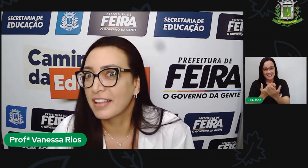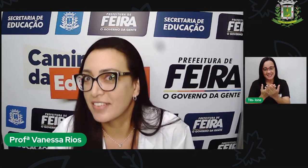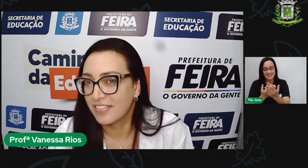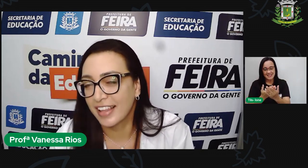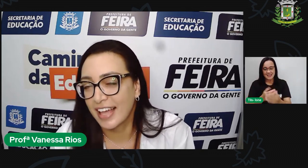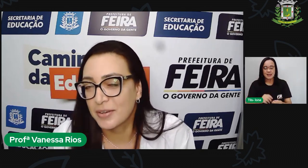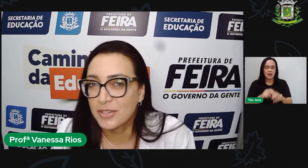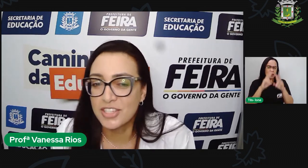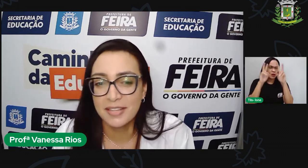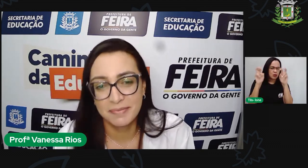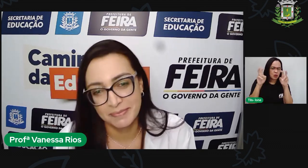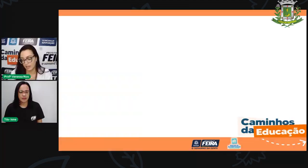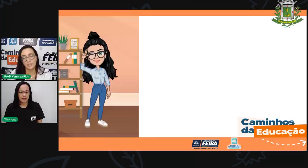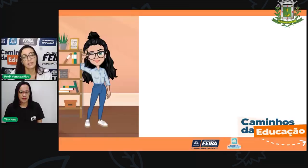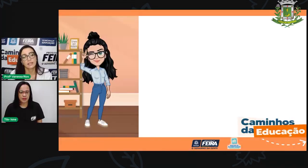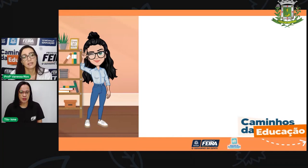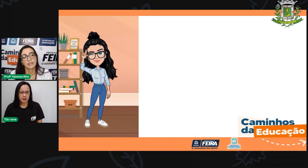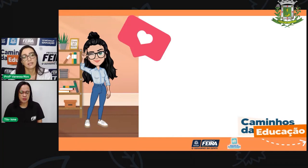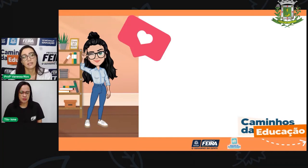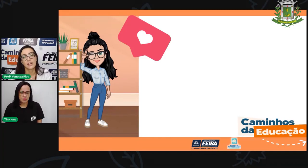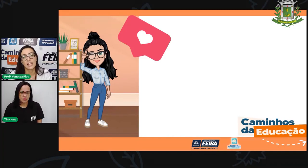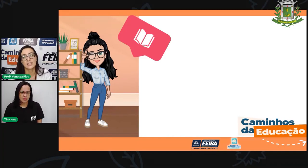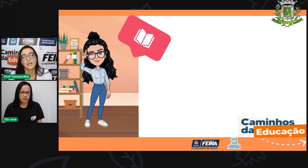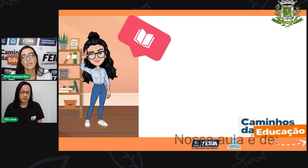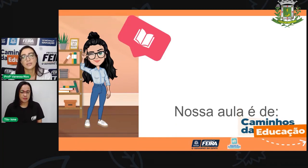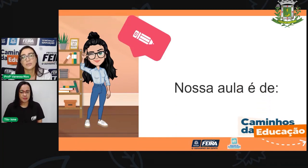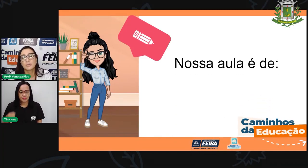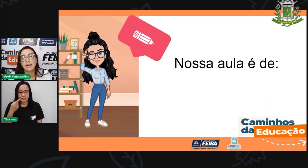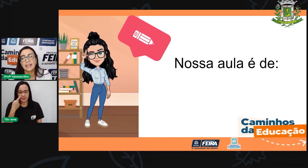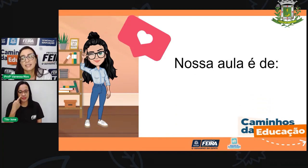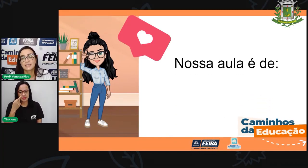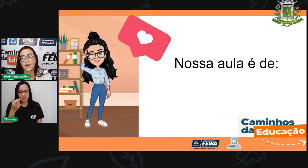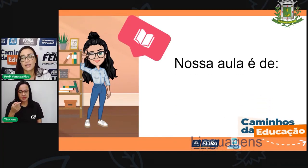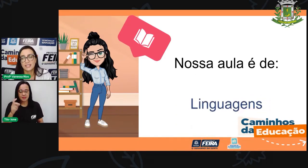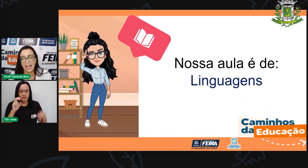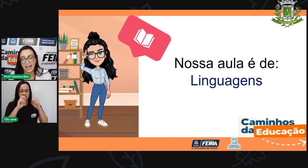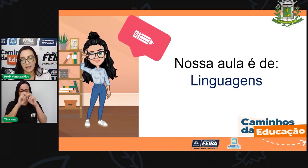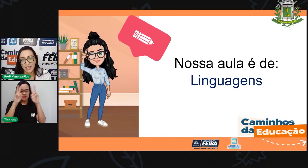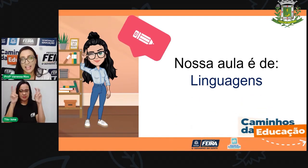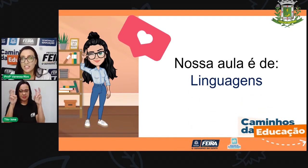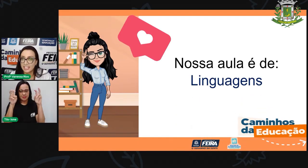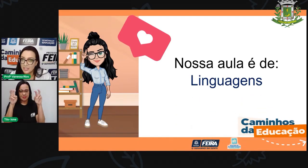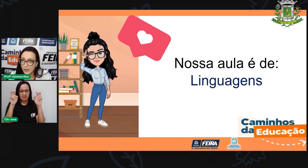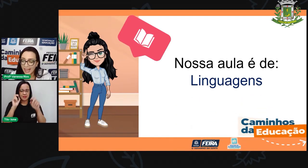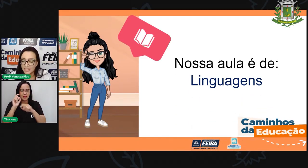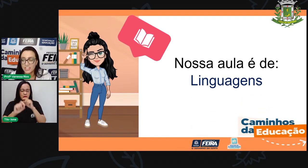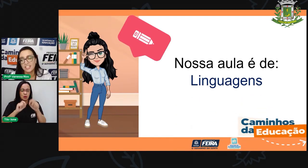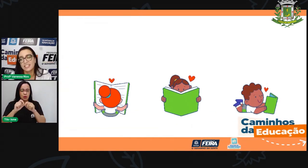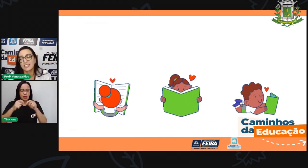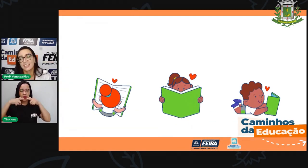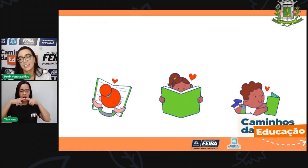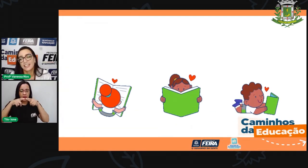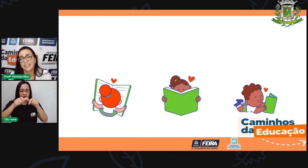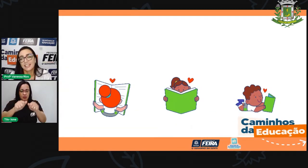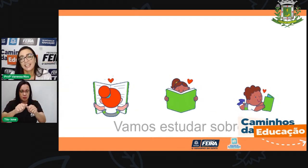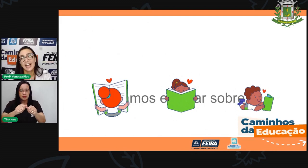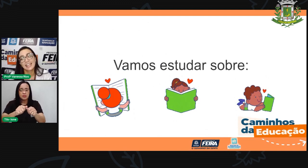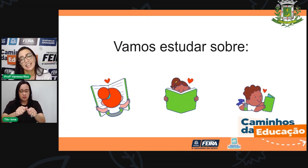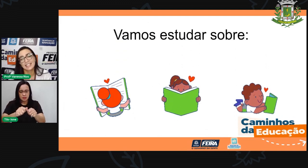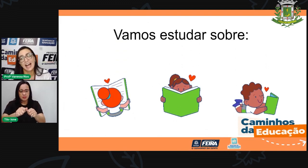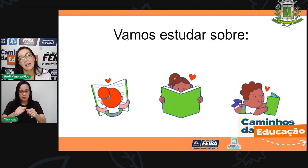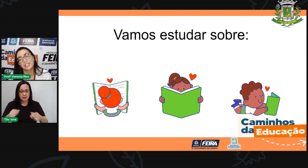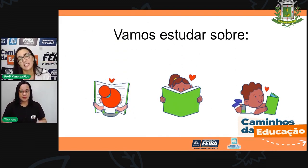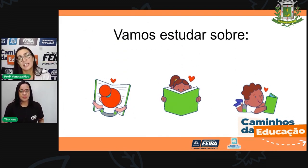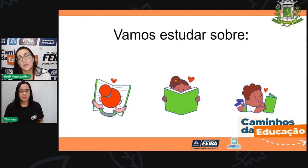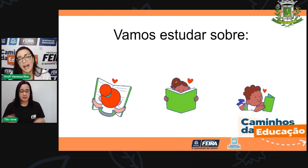nossa aula vai falar hoje? E olha só, turma, nossa aula é de linguagens e